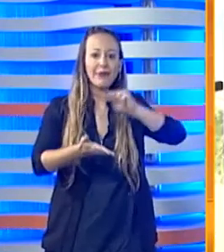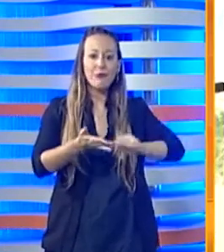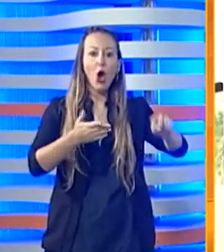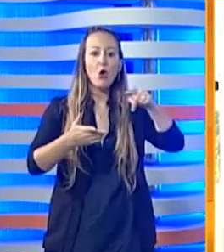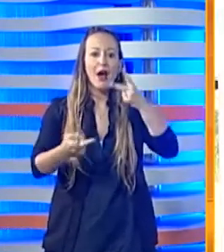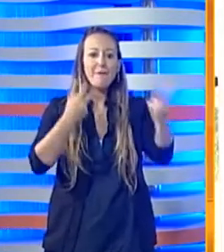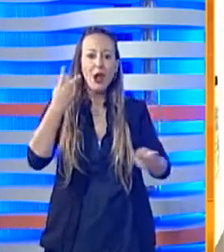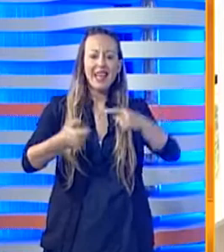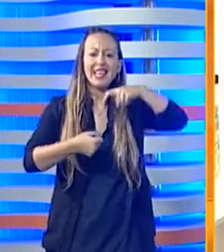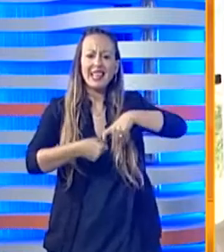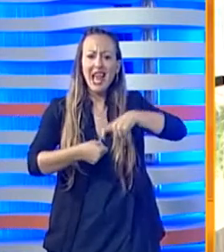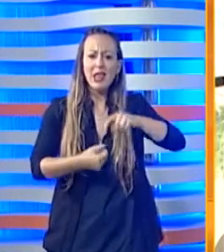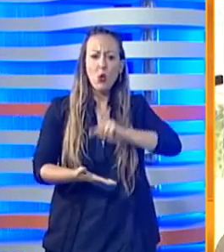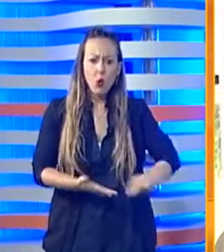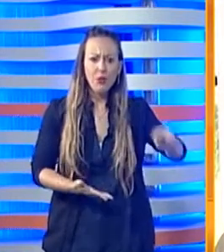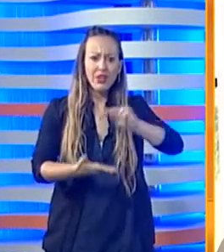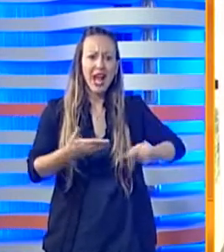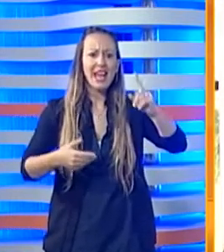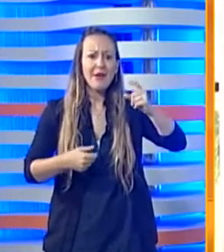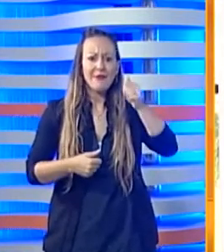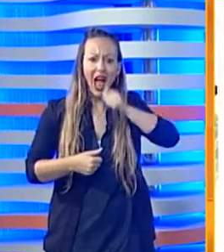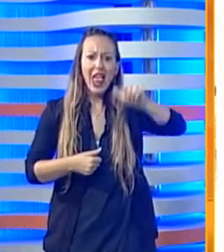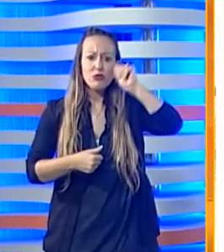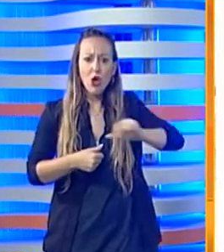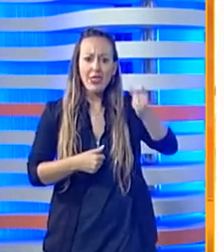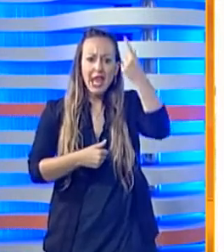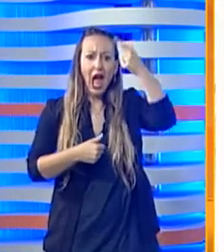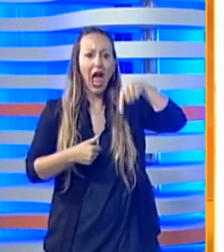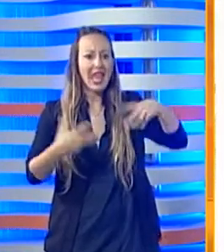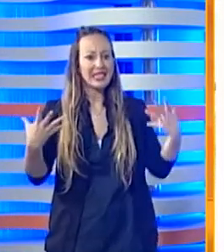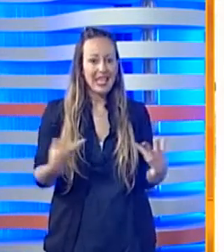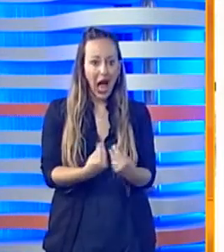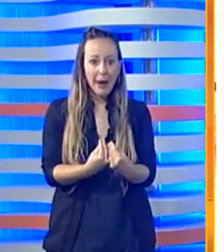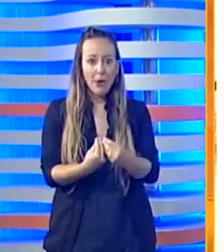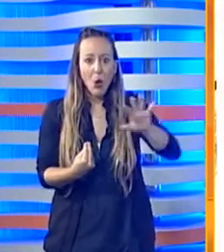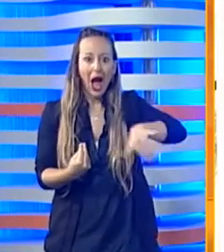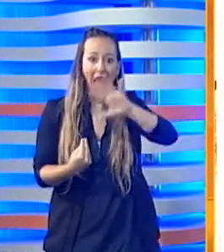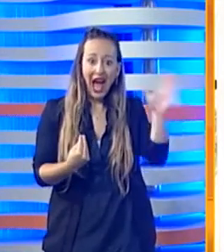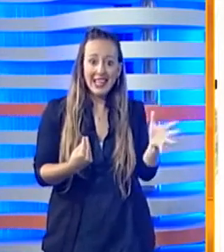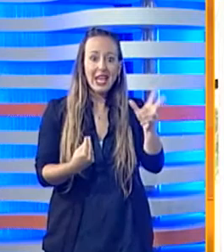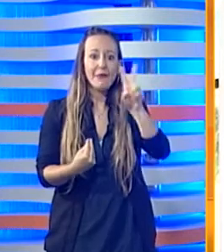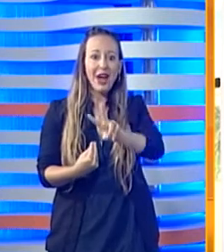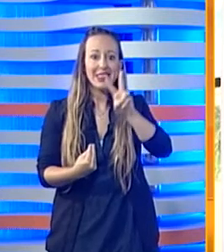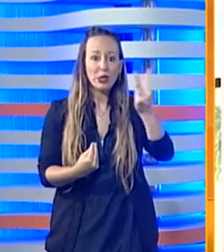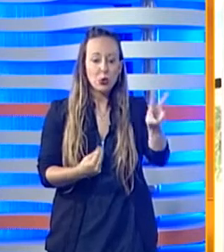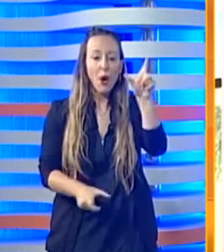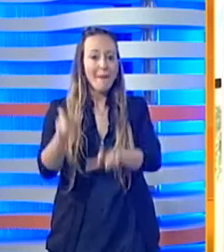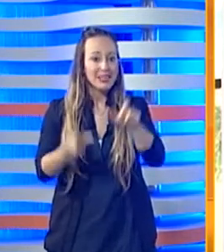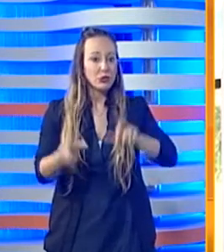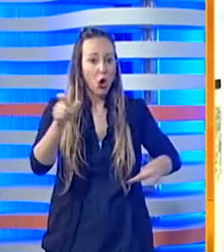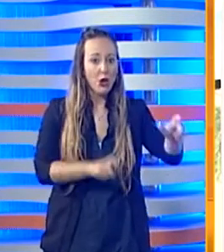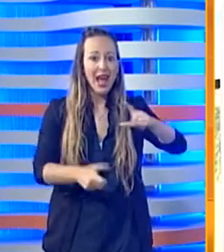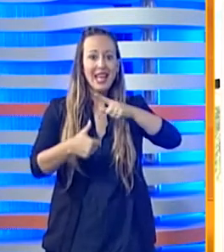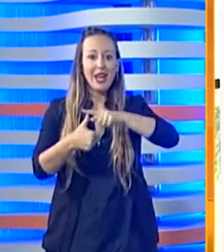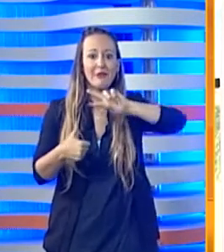segreto d'ufficio e falso ideologico, insieme ad altre 22 persone tra